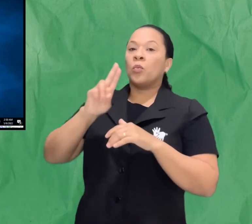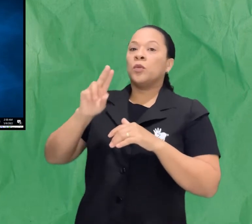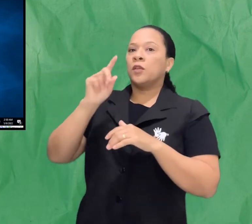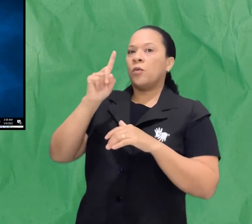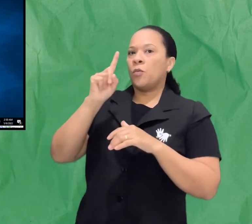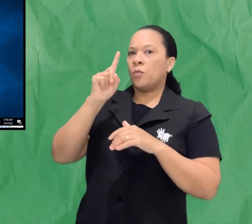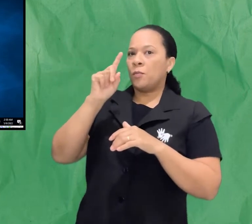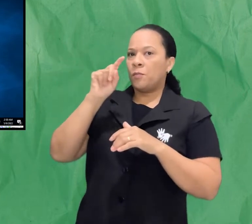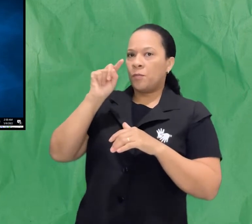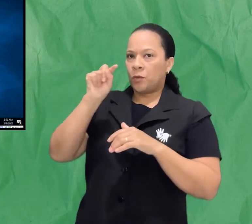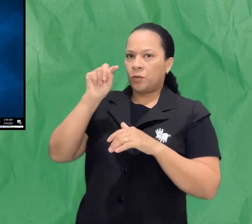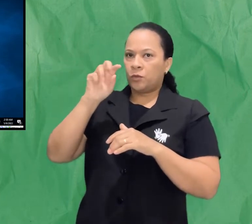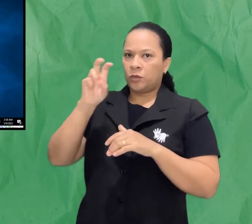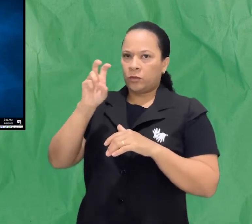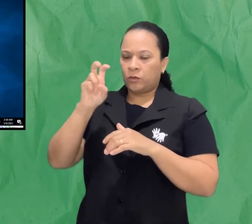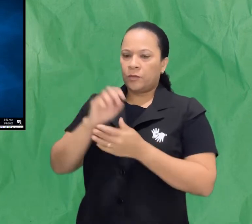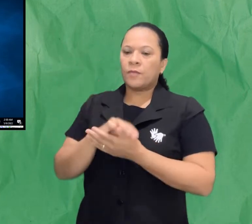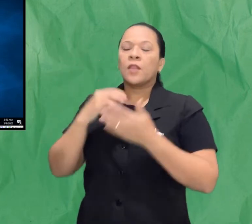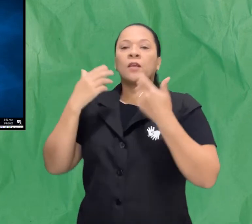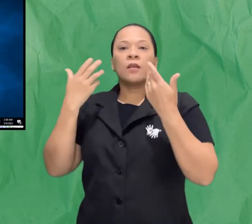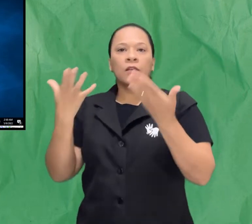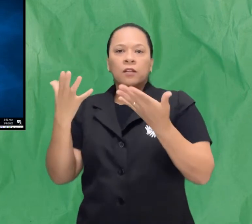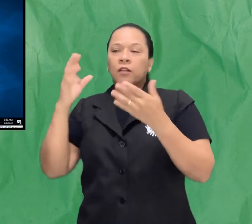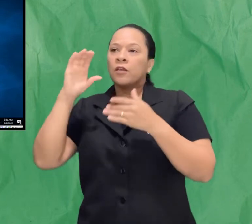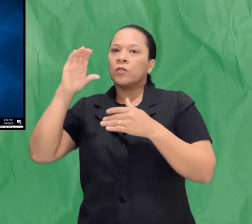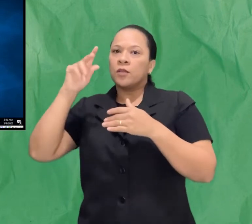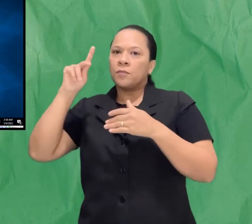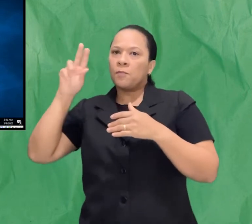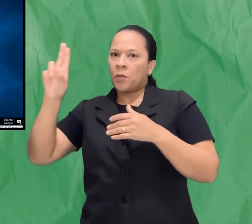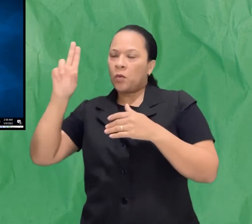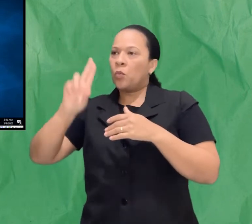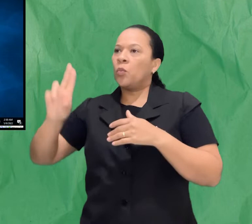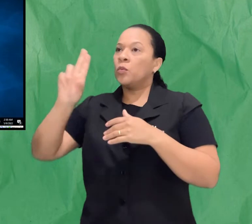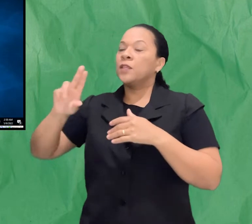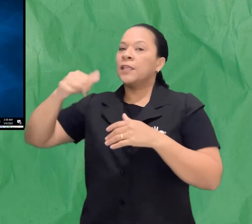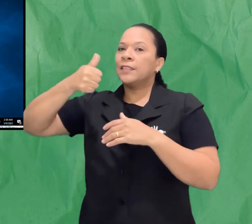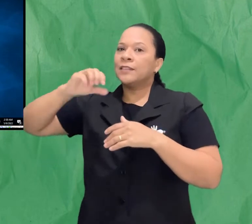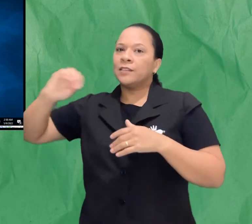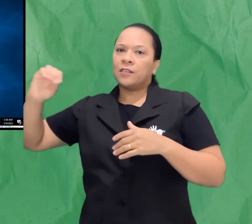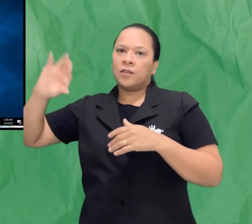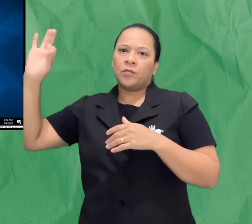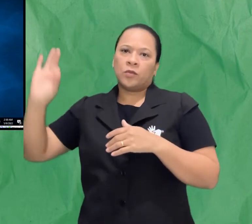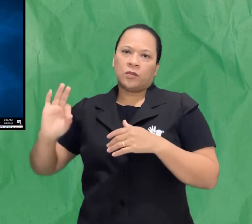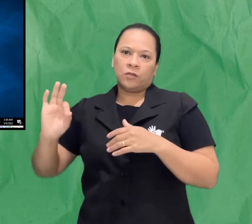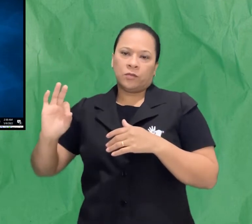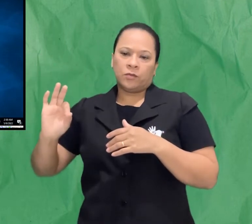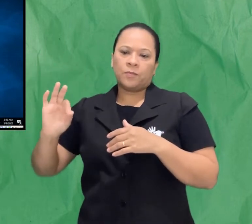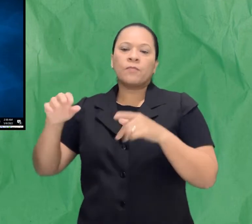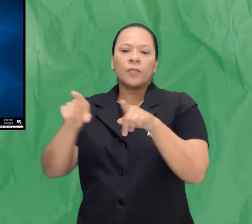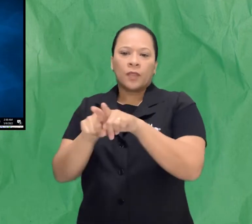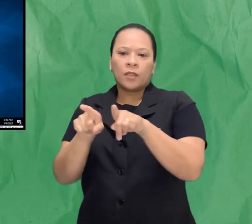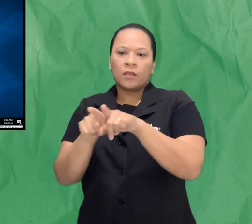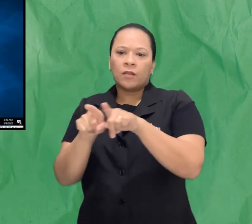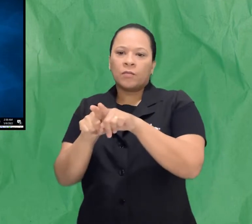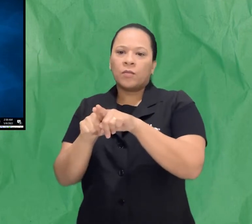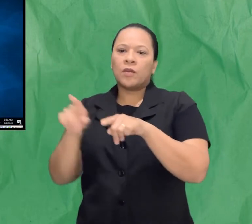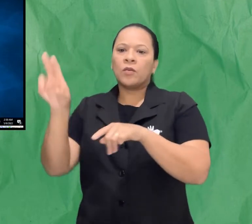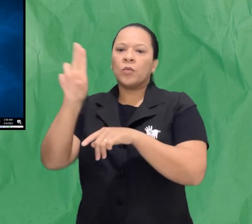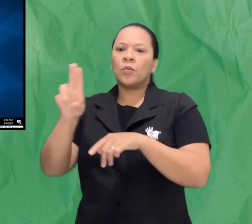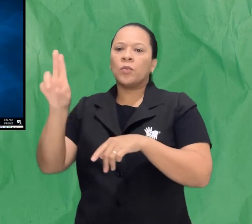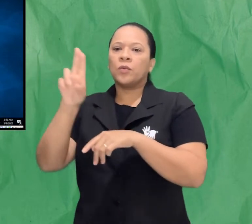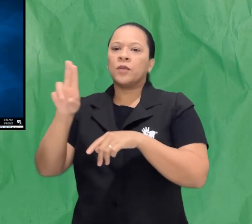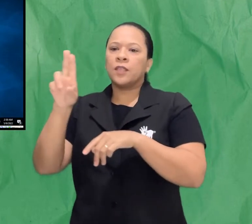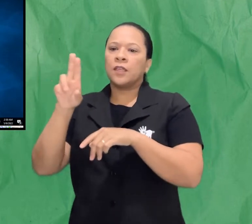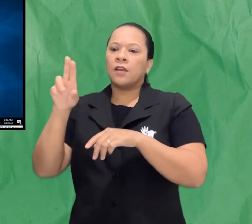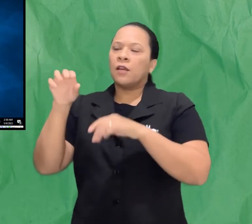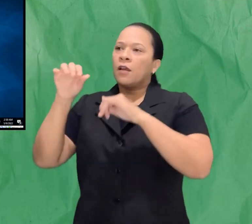está sendo bastante utilizado, 100%. Tem um disco que está sendo bem pouco utilizado, também não estou